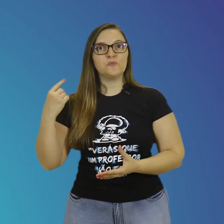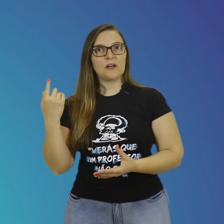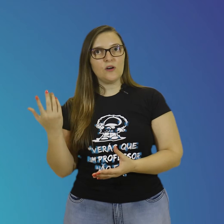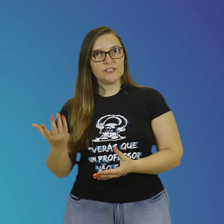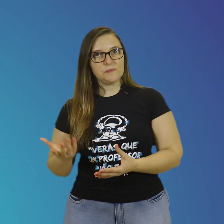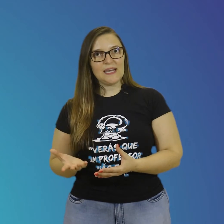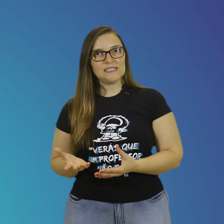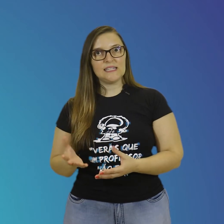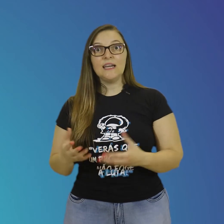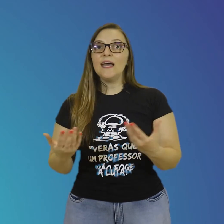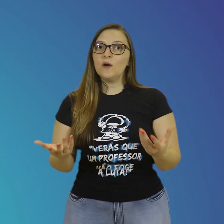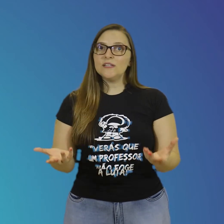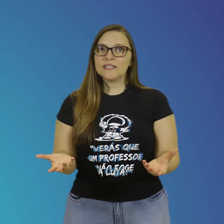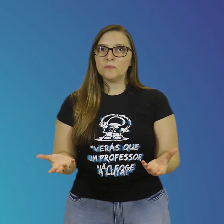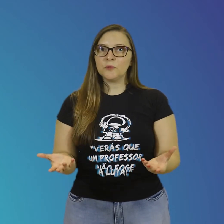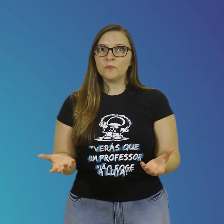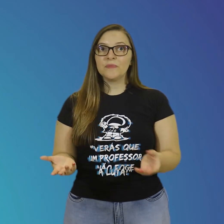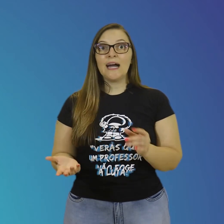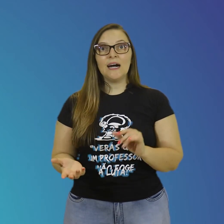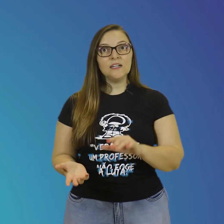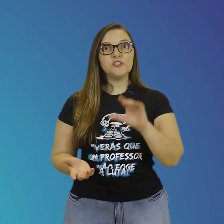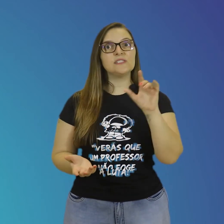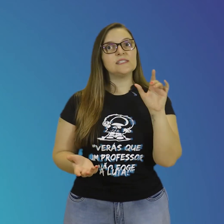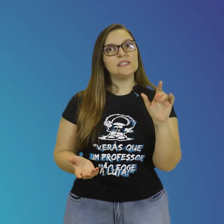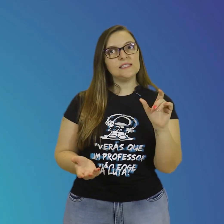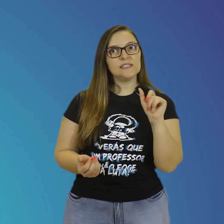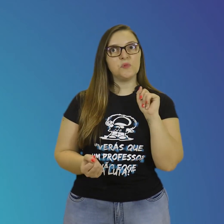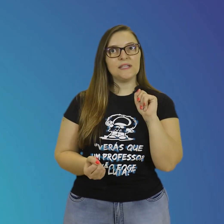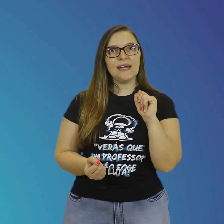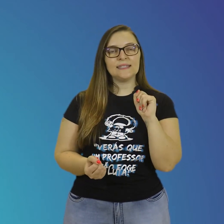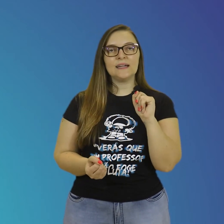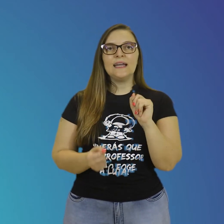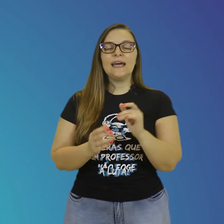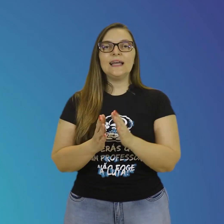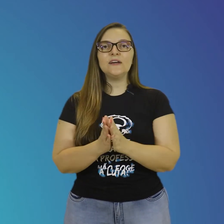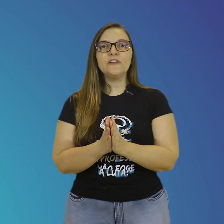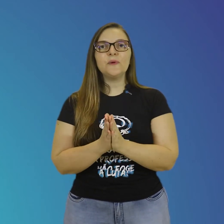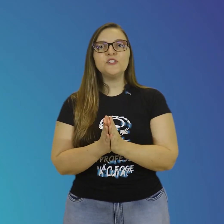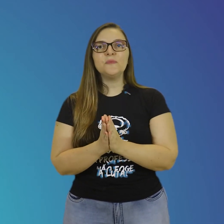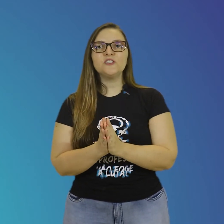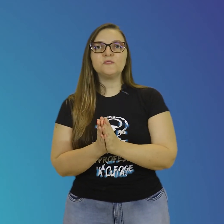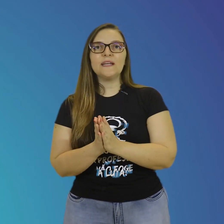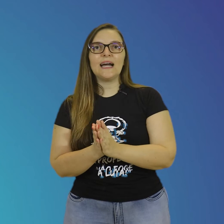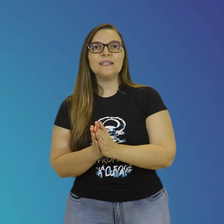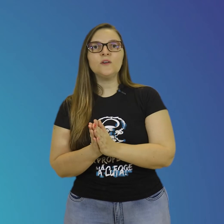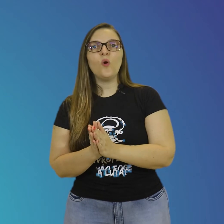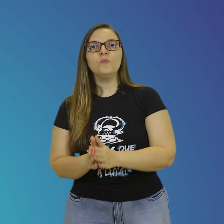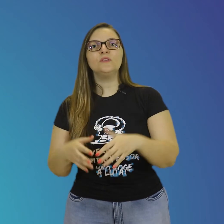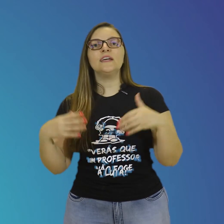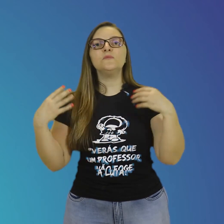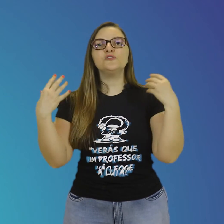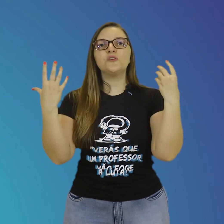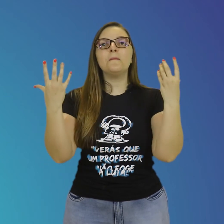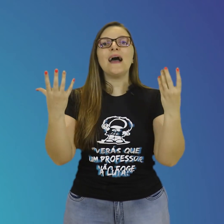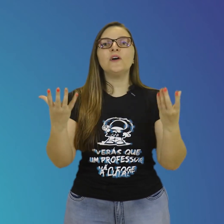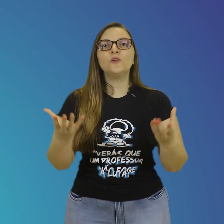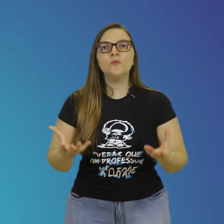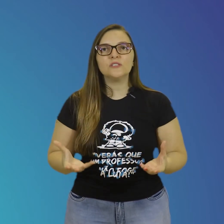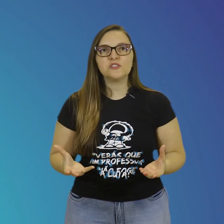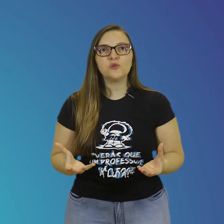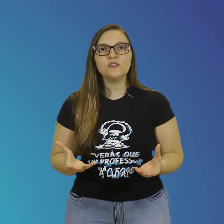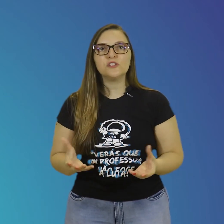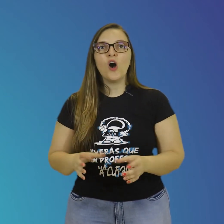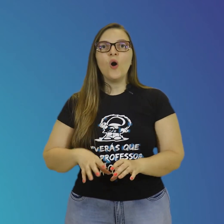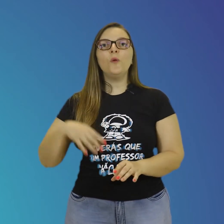surgimento de uma nova espécie, é um exemplo. Antes da síntese moderna, ela era frequentemente explicada como termos de